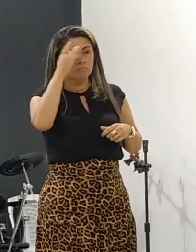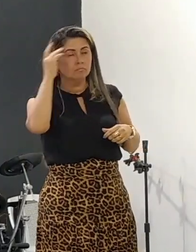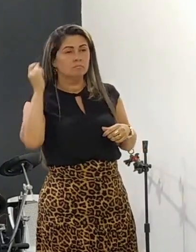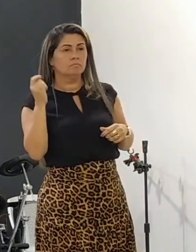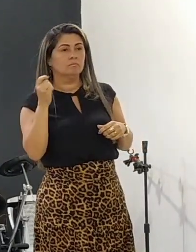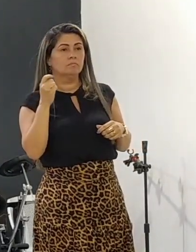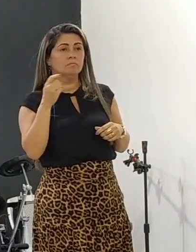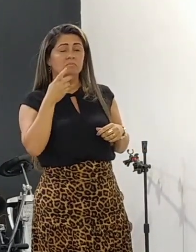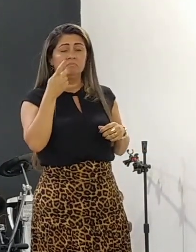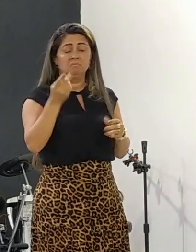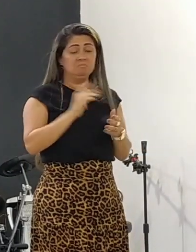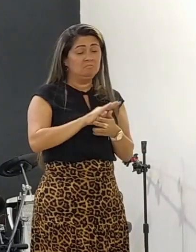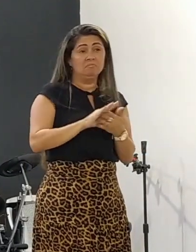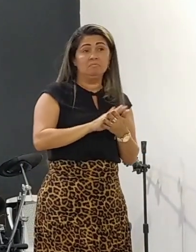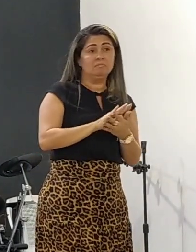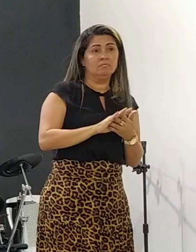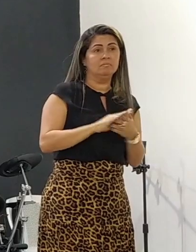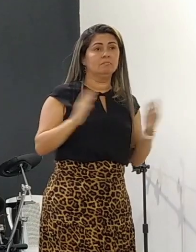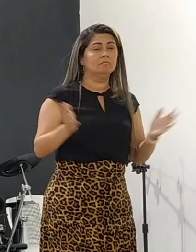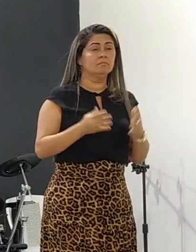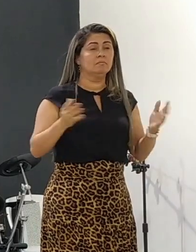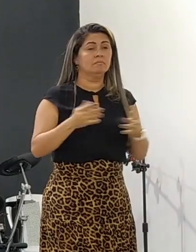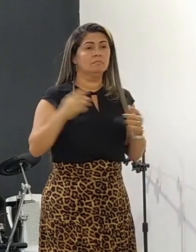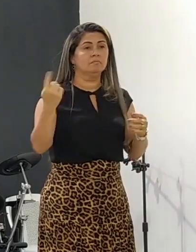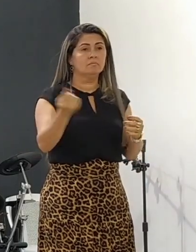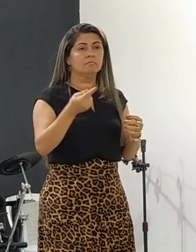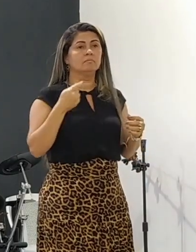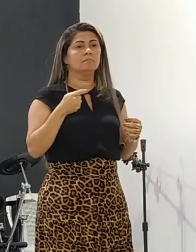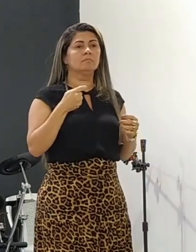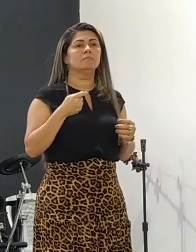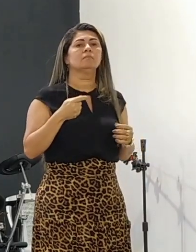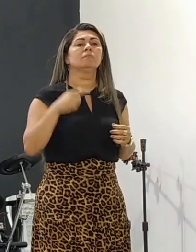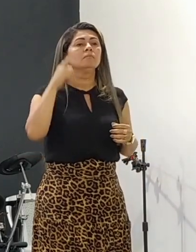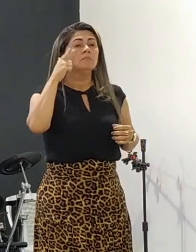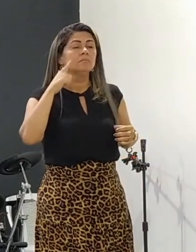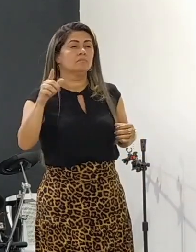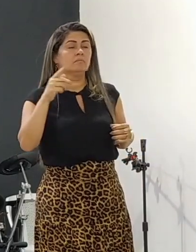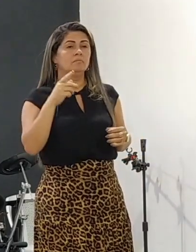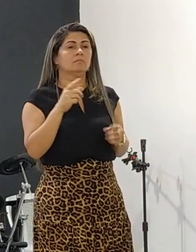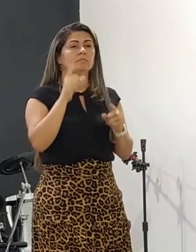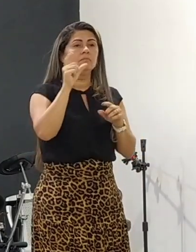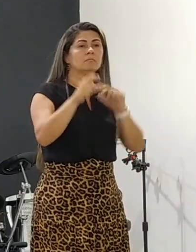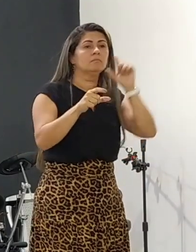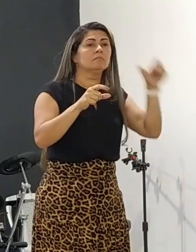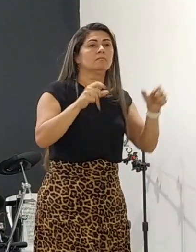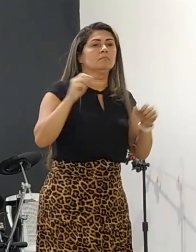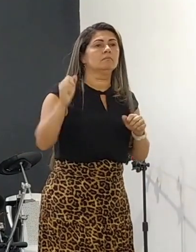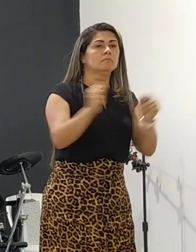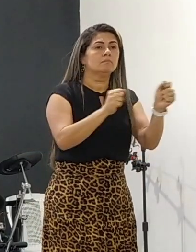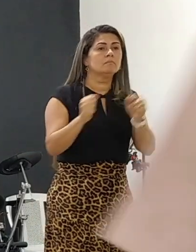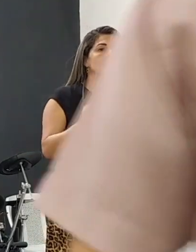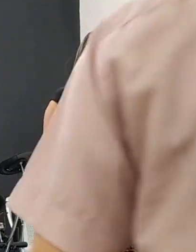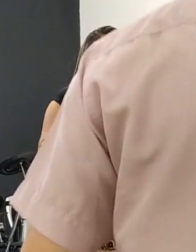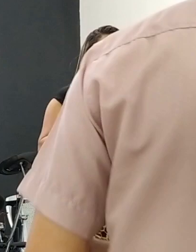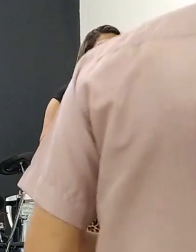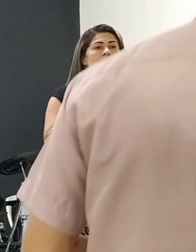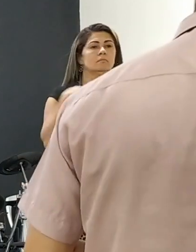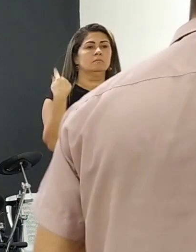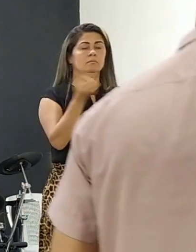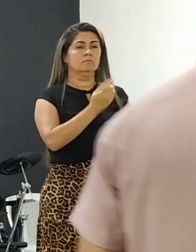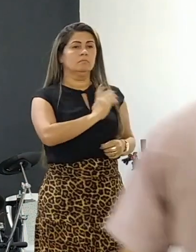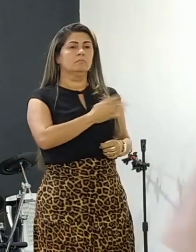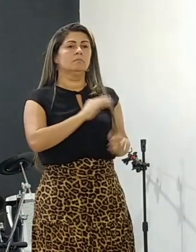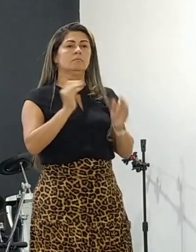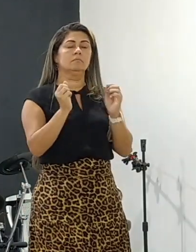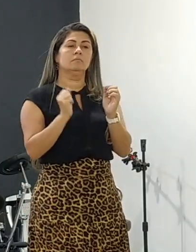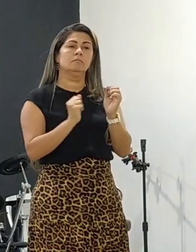abria nem a boca, né? Hoje sobe aqui, domina o culto, consegue trazer uma palavra poderosa dessa aos nossos corações.